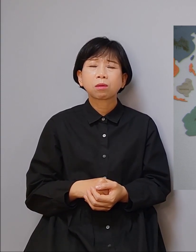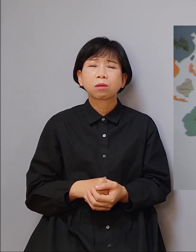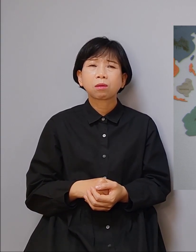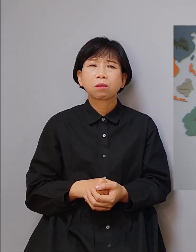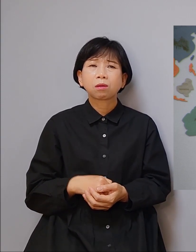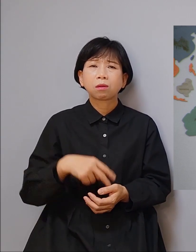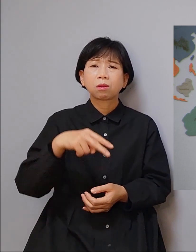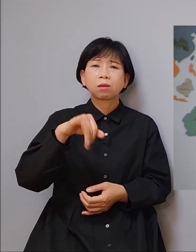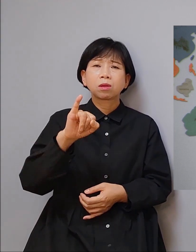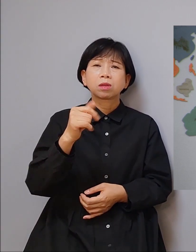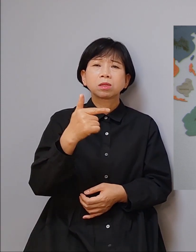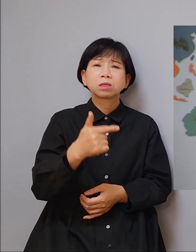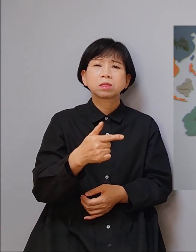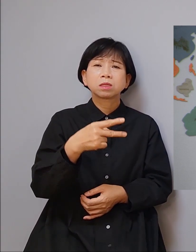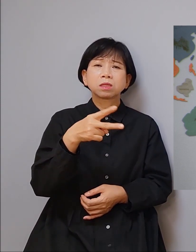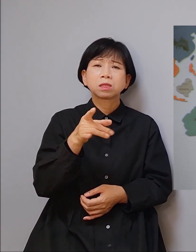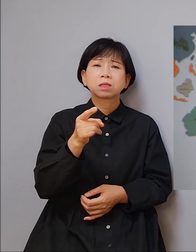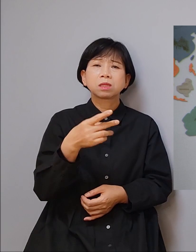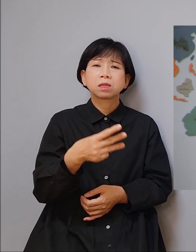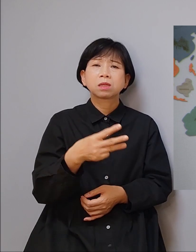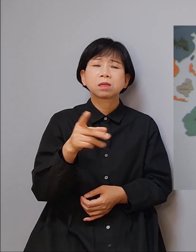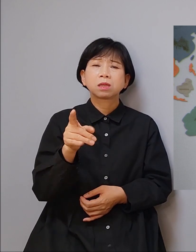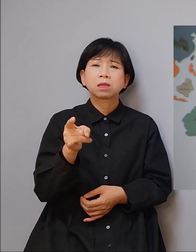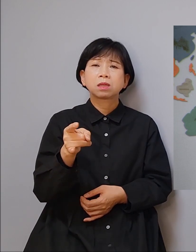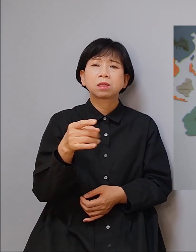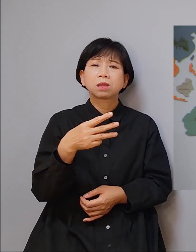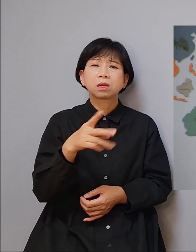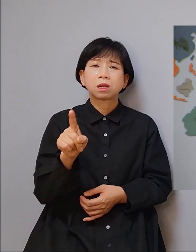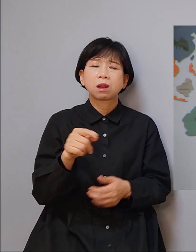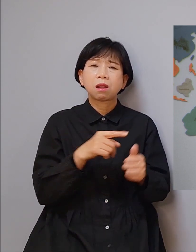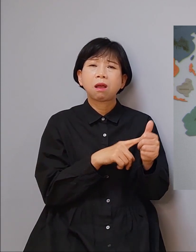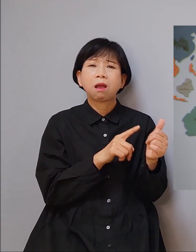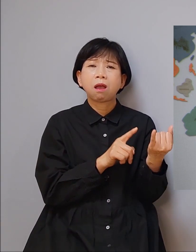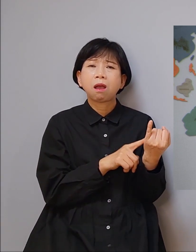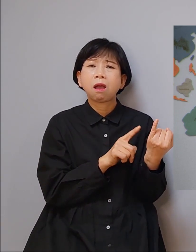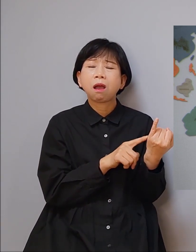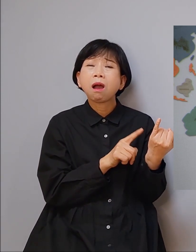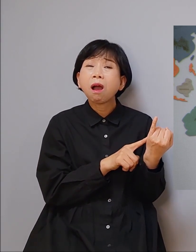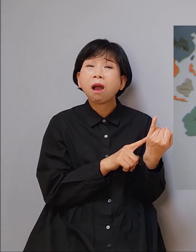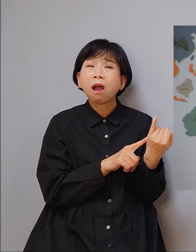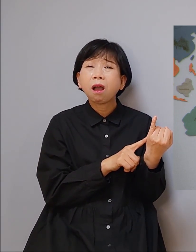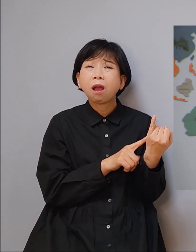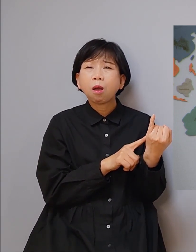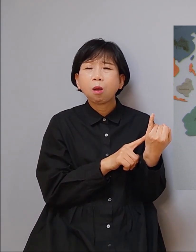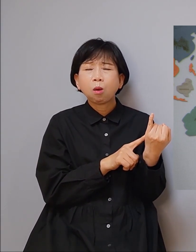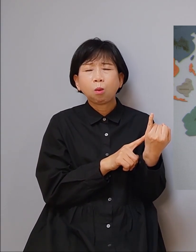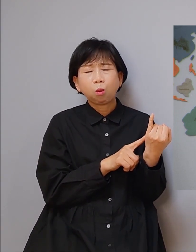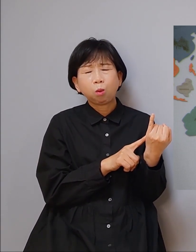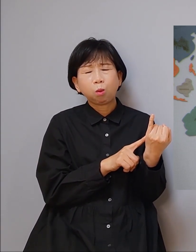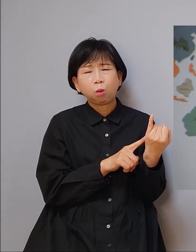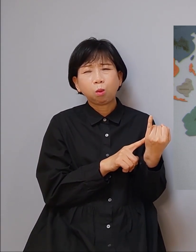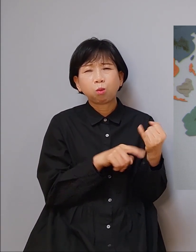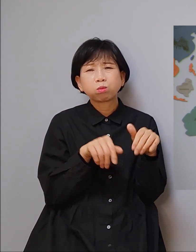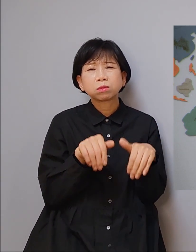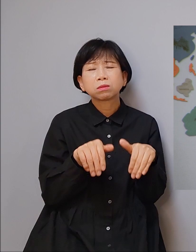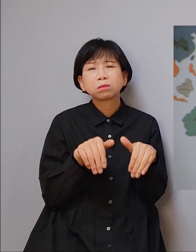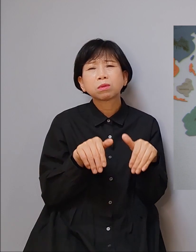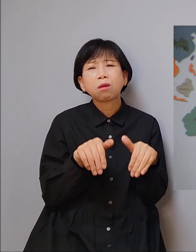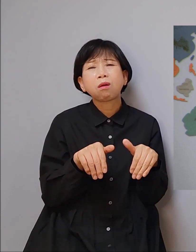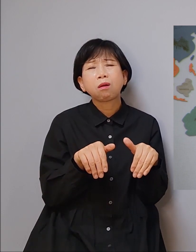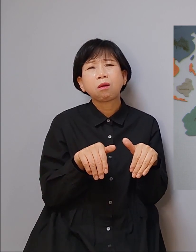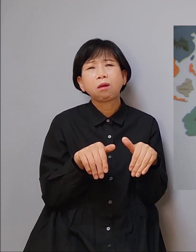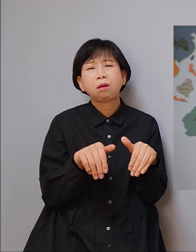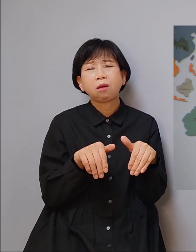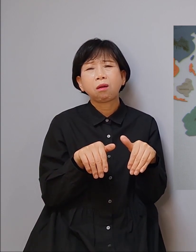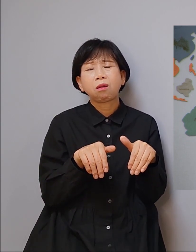어떨까요? 온갖 집안일을 다 도맡아 하는 신세가 되어 버렸습니다.